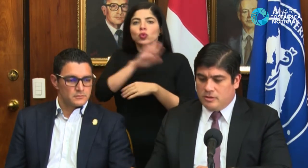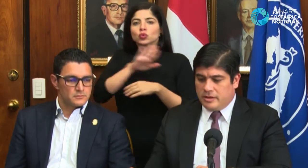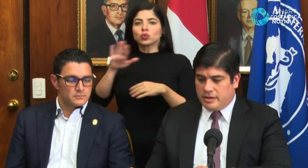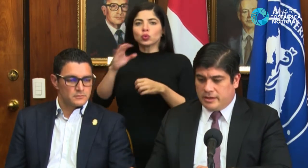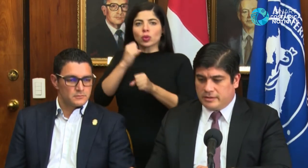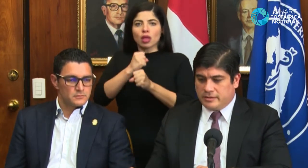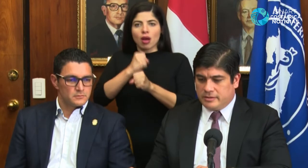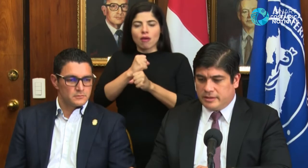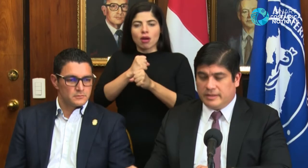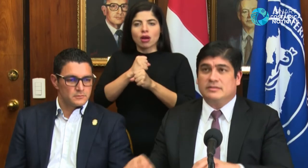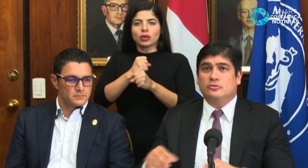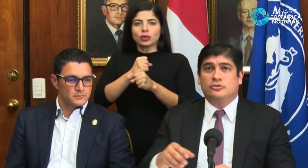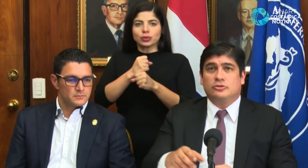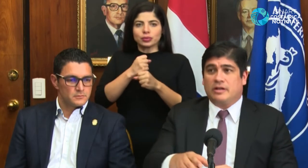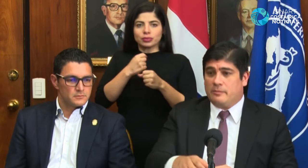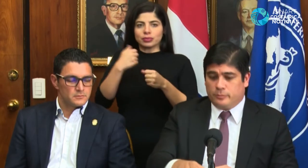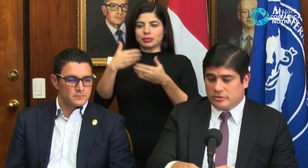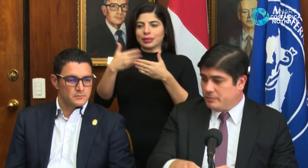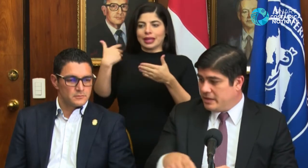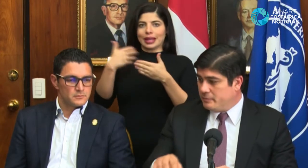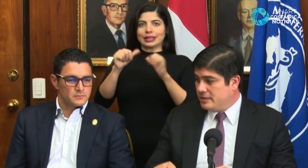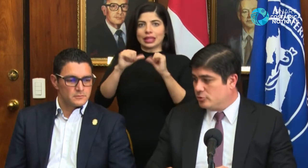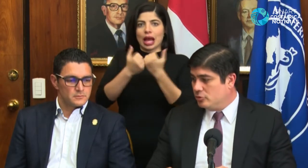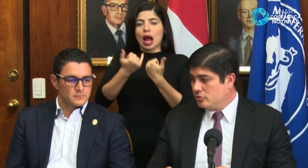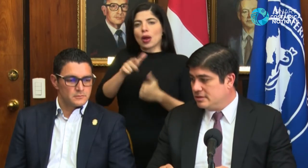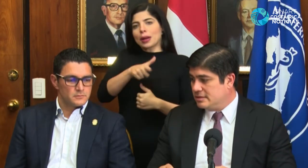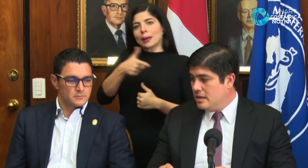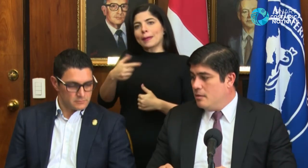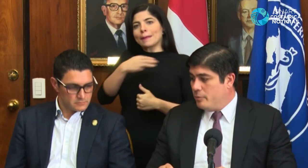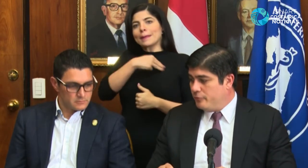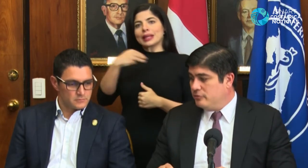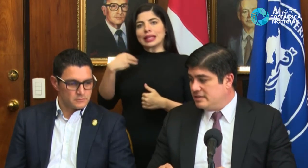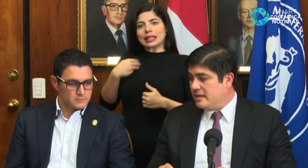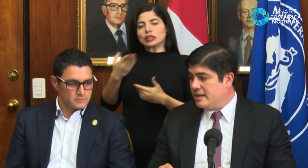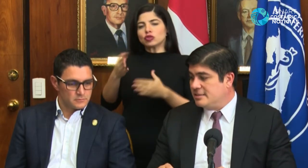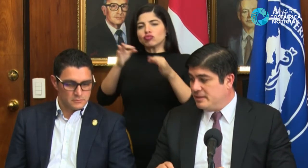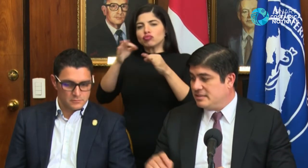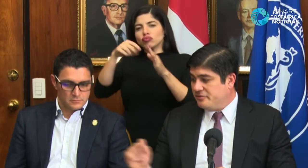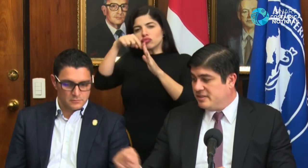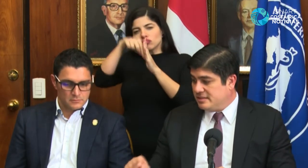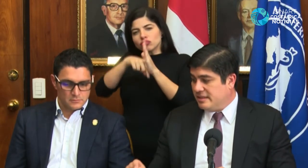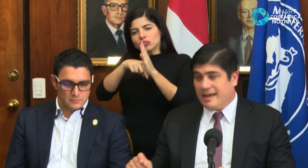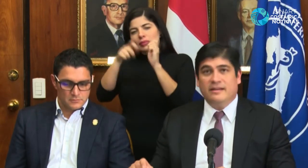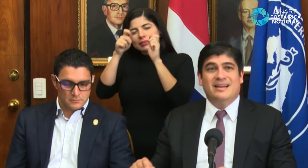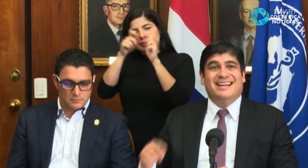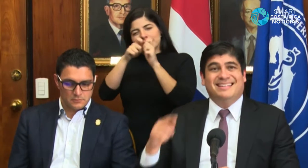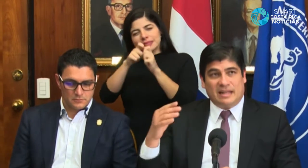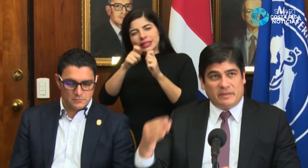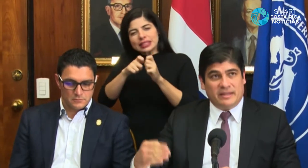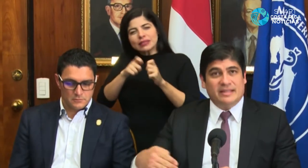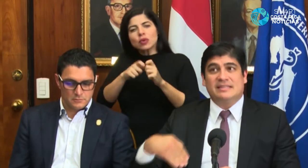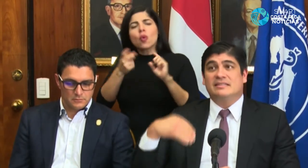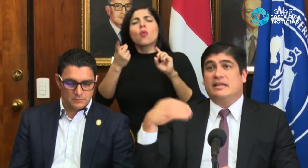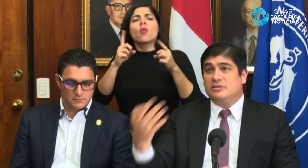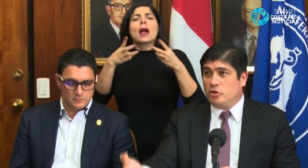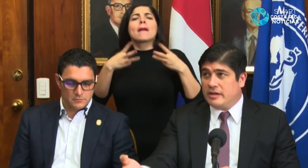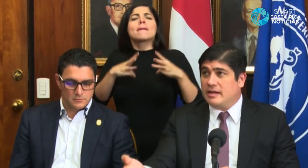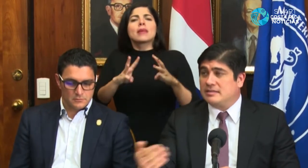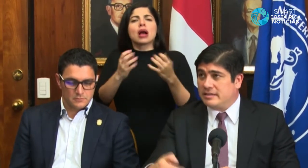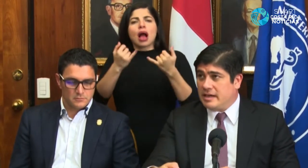trabajo en estos campos. Le pediría al ministro entonces profundizar en la especificidad de las medidas que